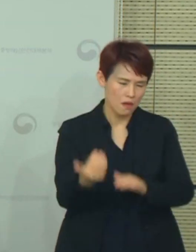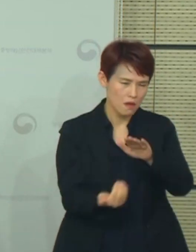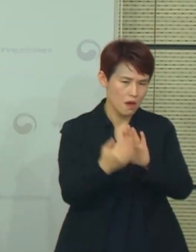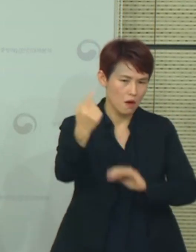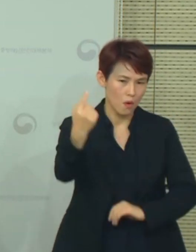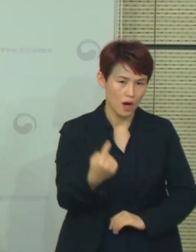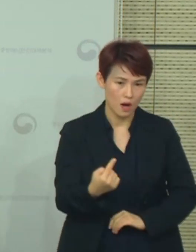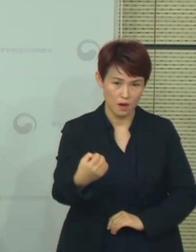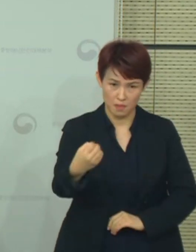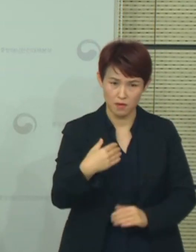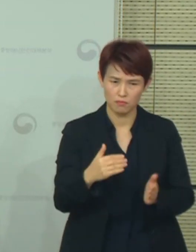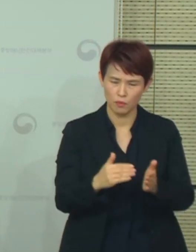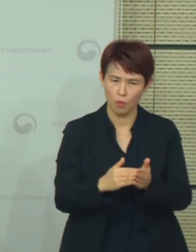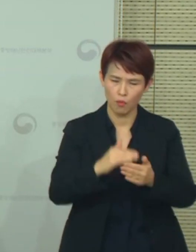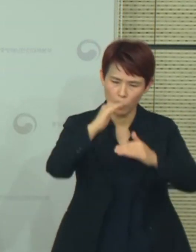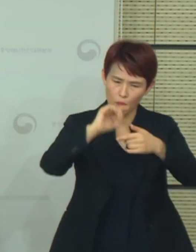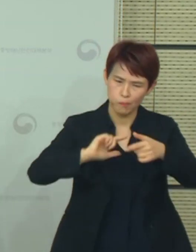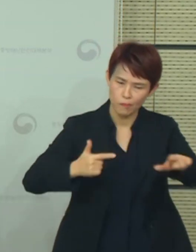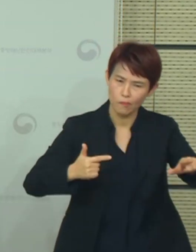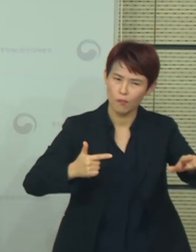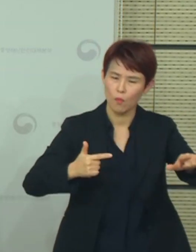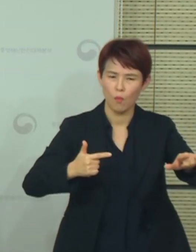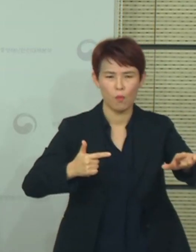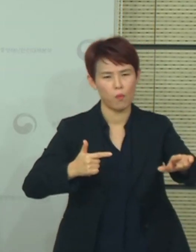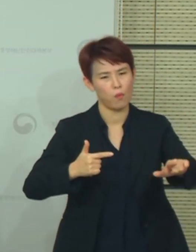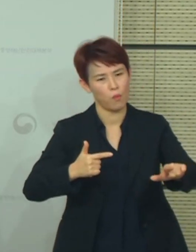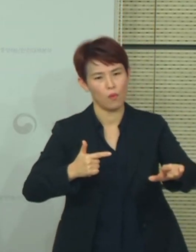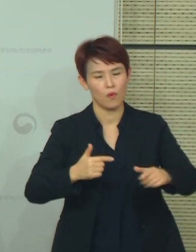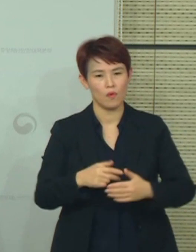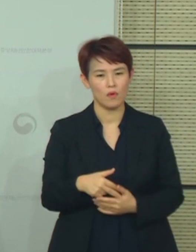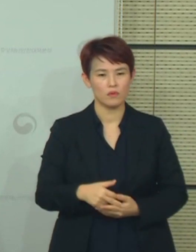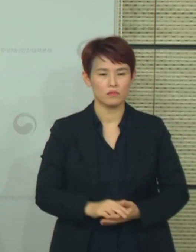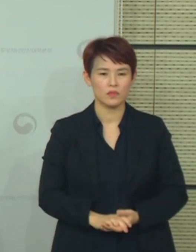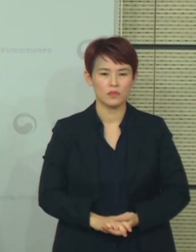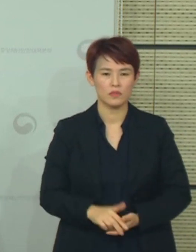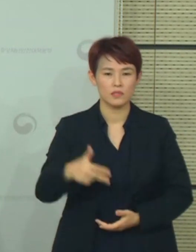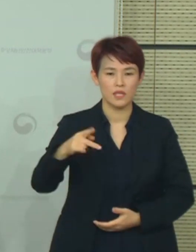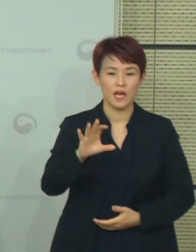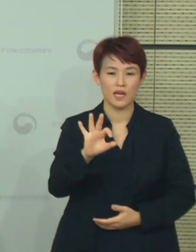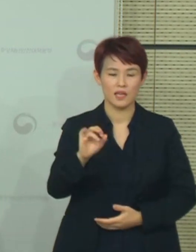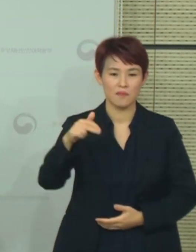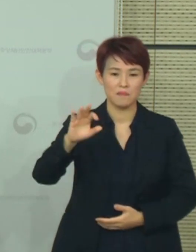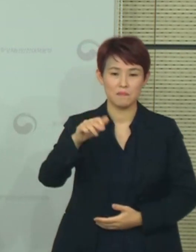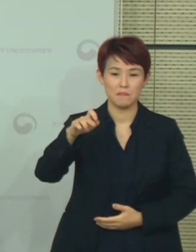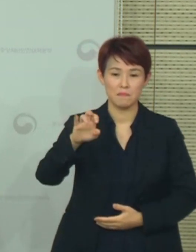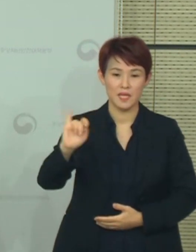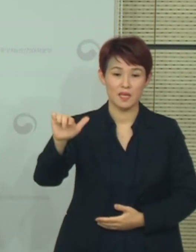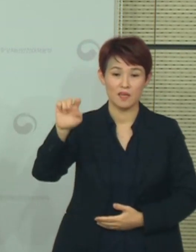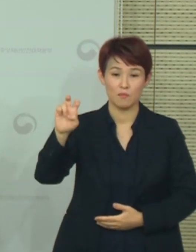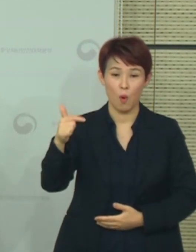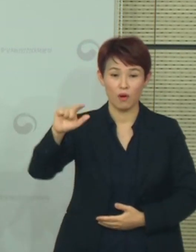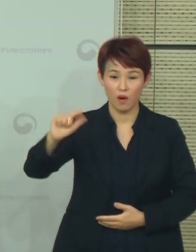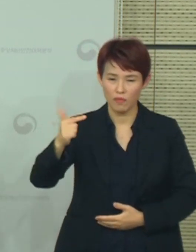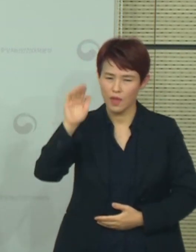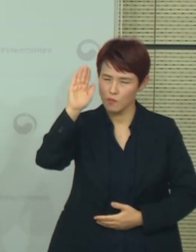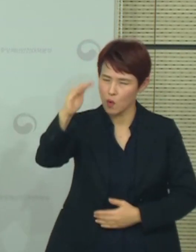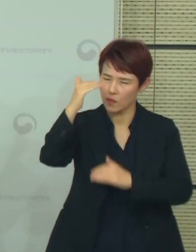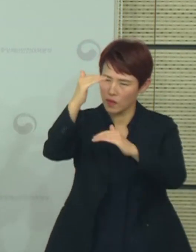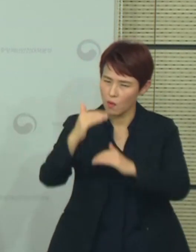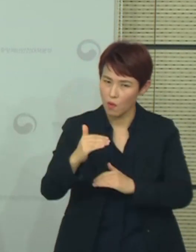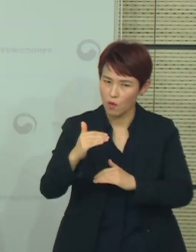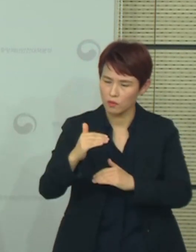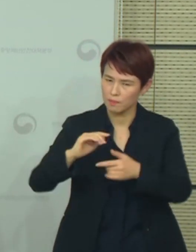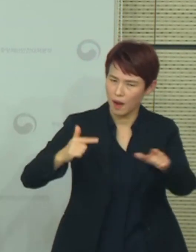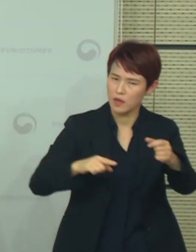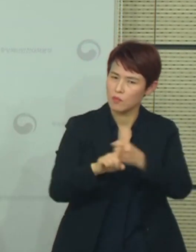이제 예측이랑 너무 달라서요. 그 이 JP모건의 전망에 대해서 어떻게 생각하시나 하나 여쭙고 싶고요. 그리고 확진 환자들의